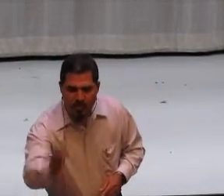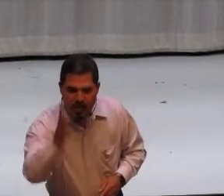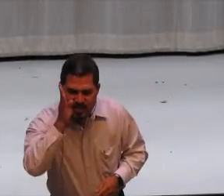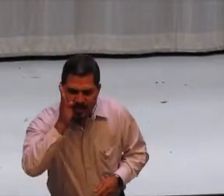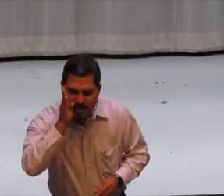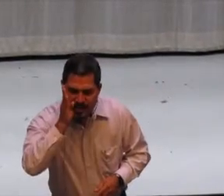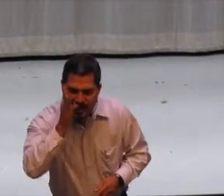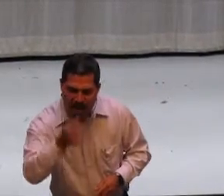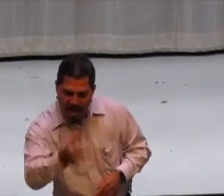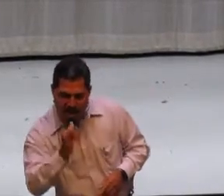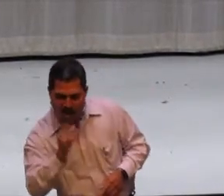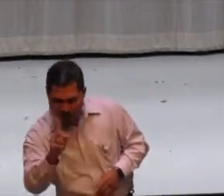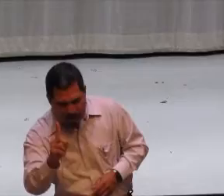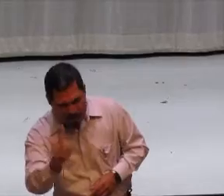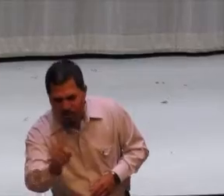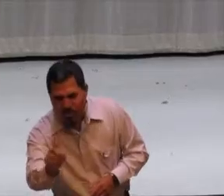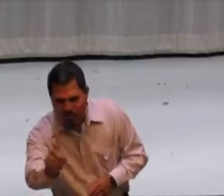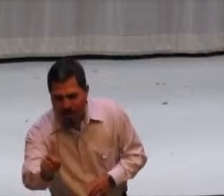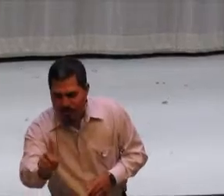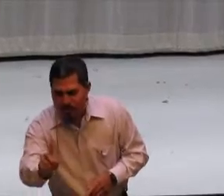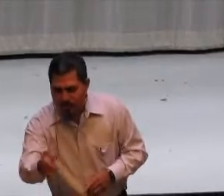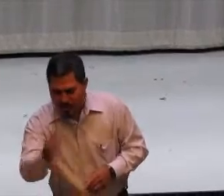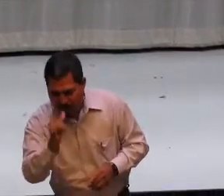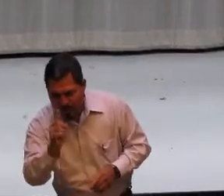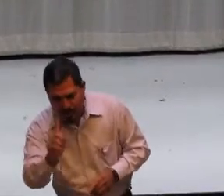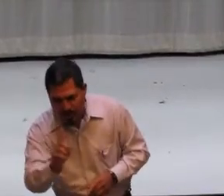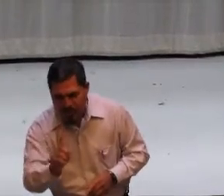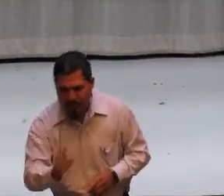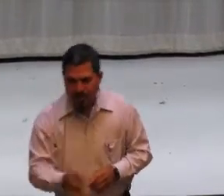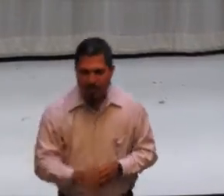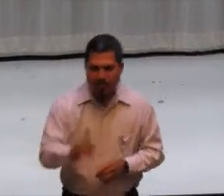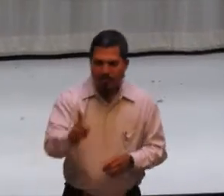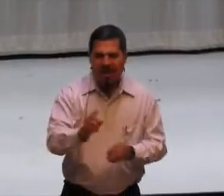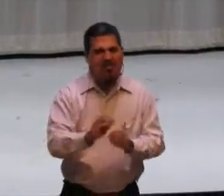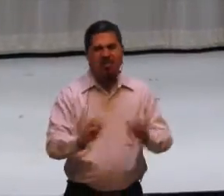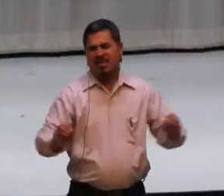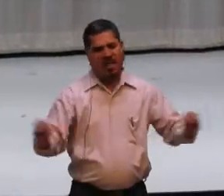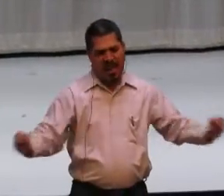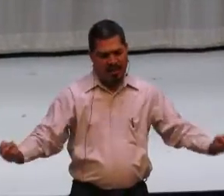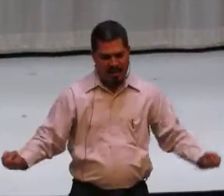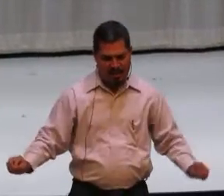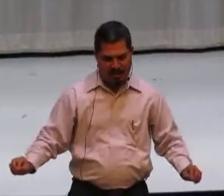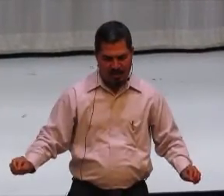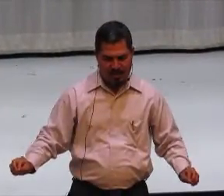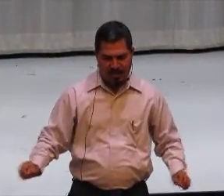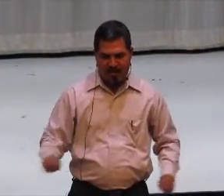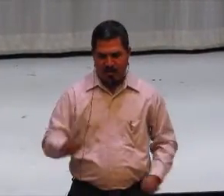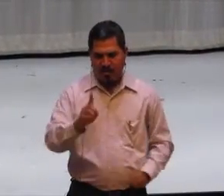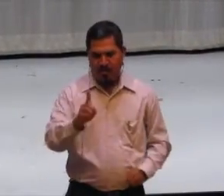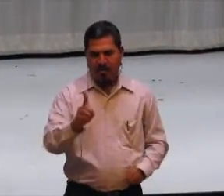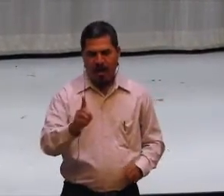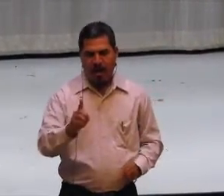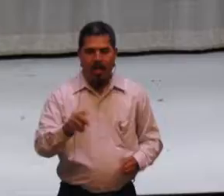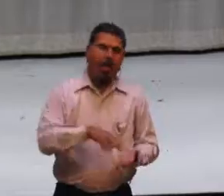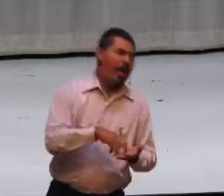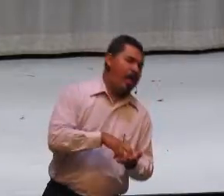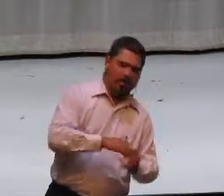una cerveza, una, solo una, tómate una no hace nada, con una